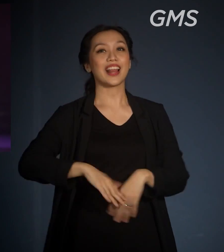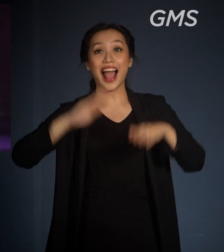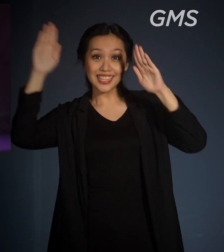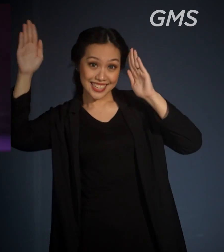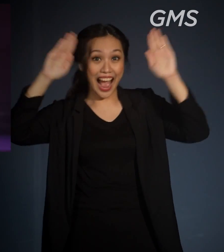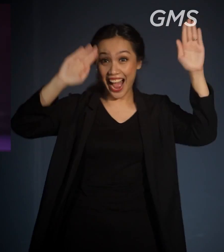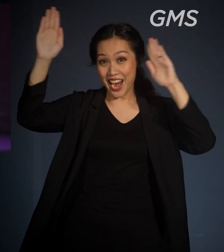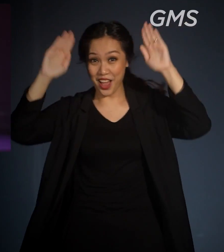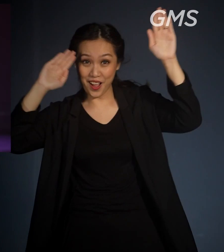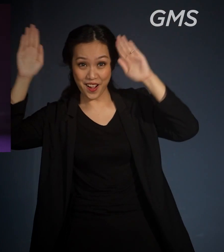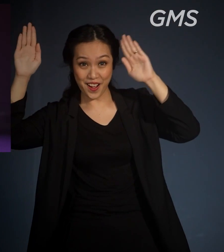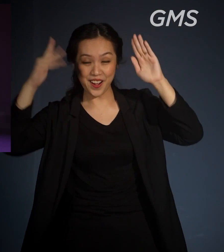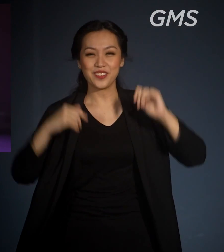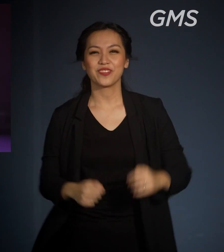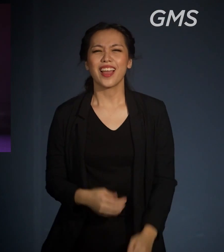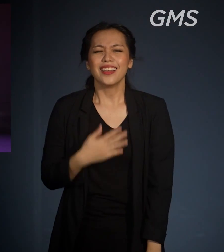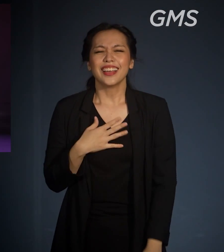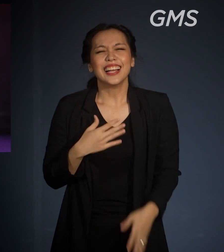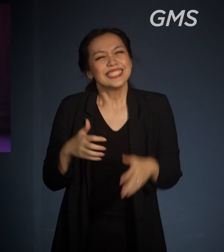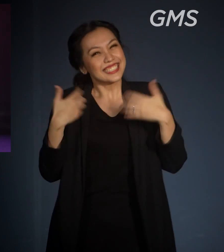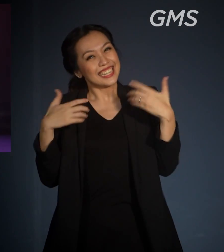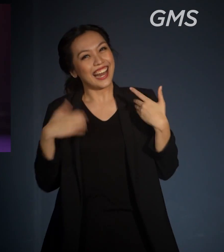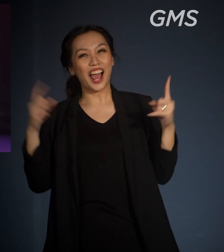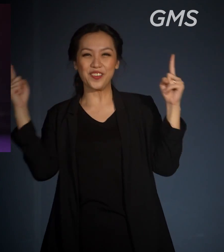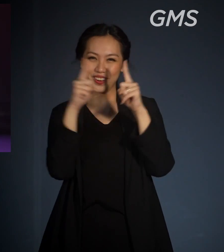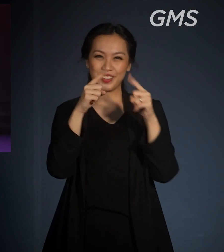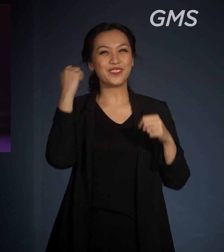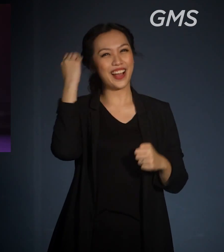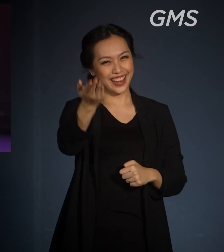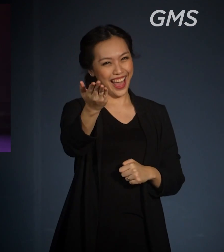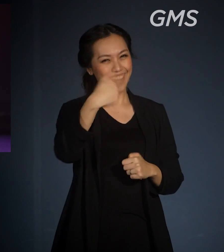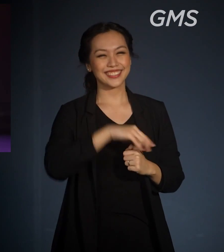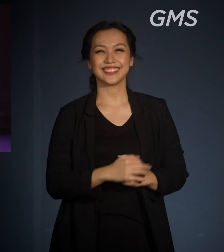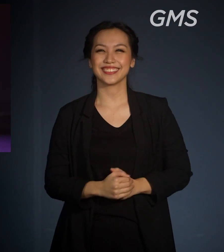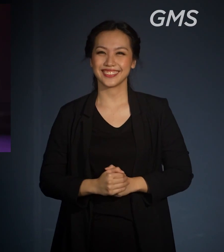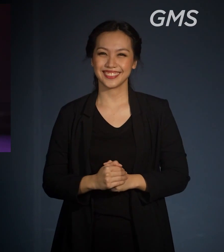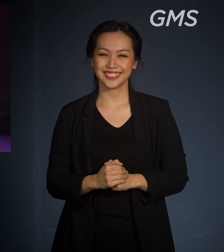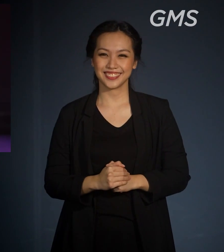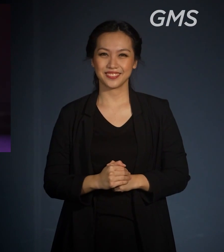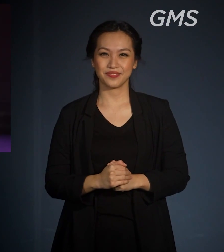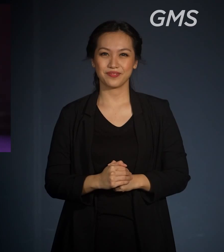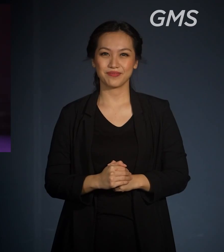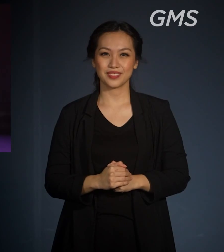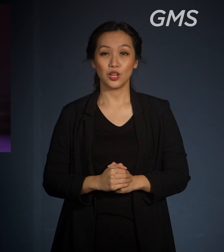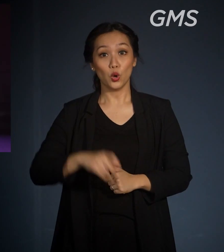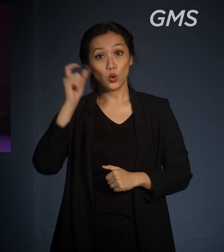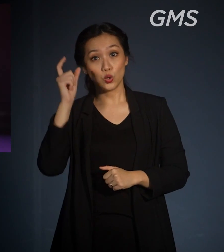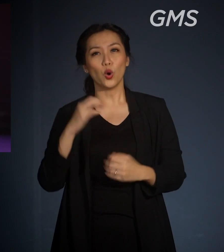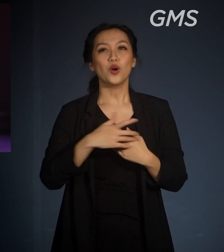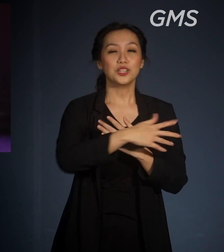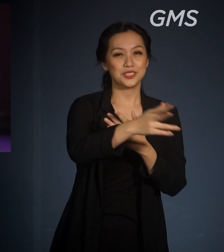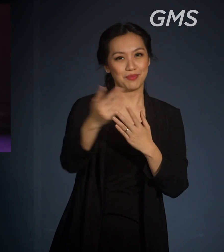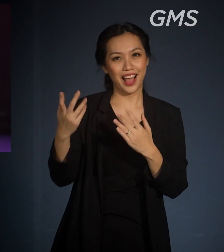Saudara sekalian. Senang saya bisa ada di hadapan Anda, seluruh jemaat Gereja Mawar Sharon, khususnya jemaat Mawar